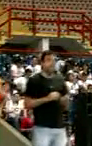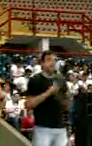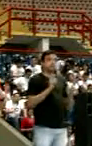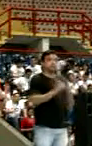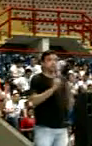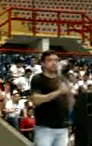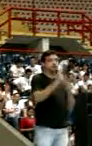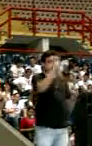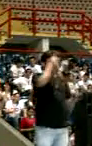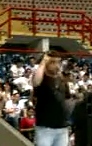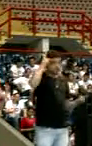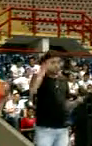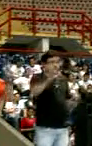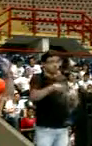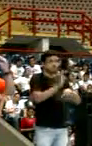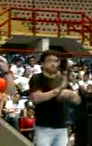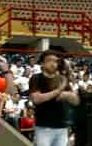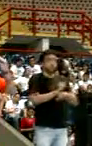Peoples da tardia.